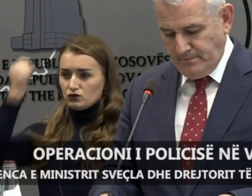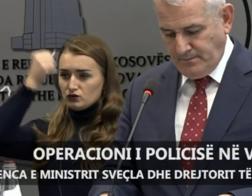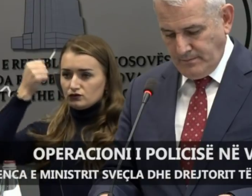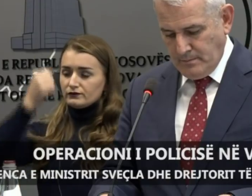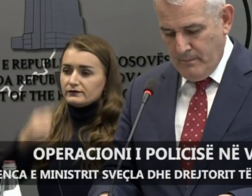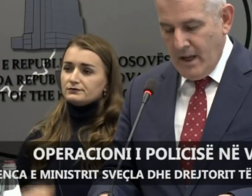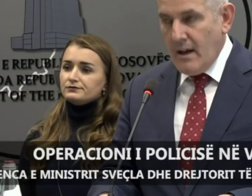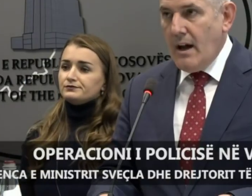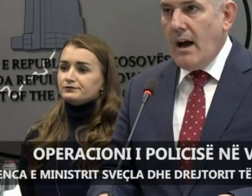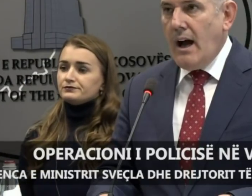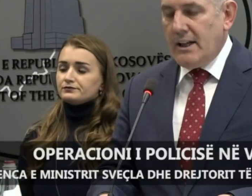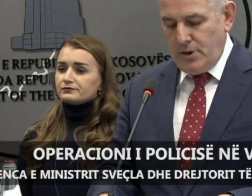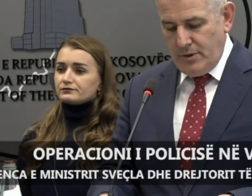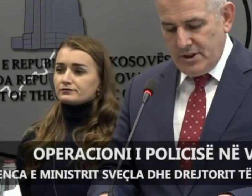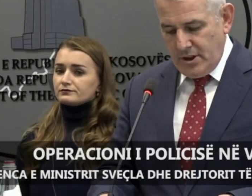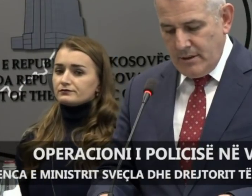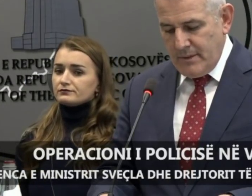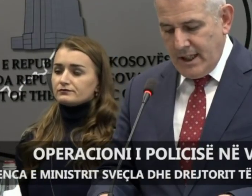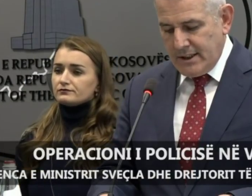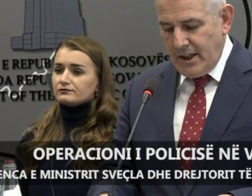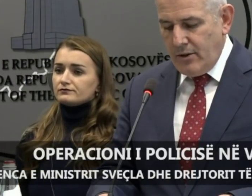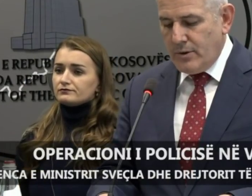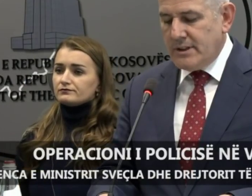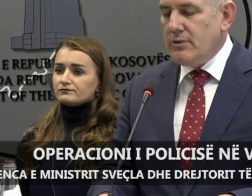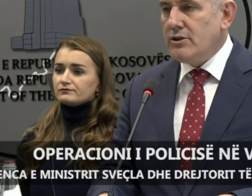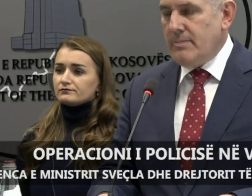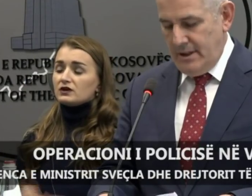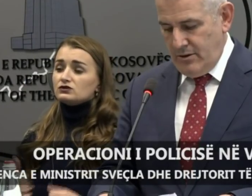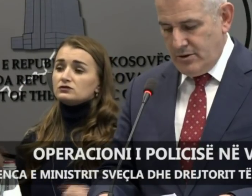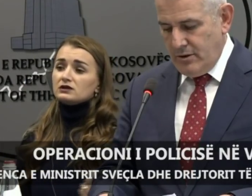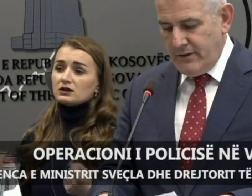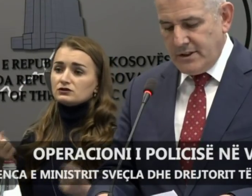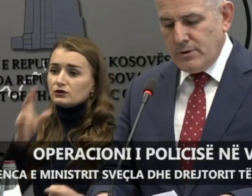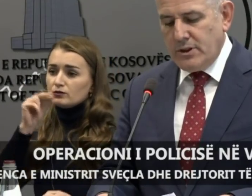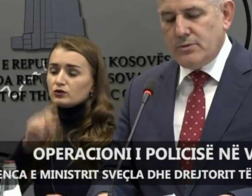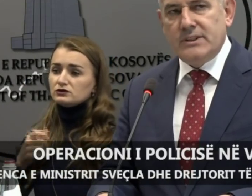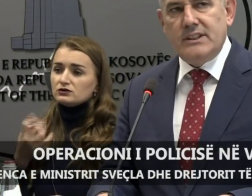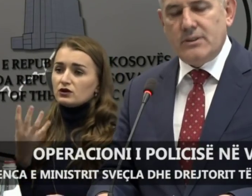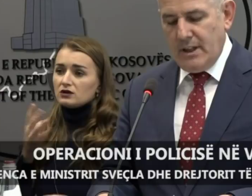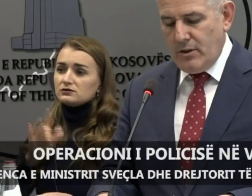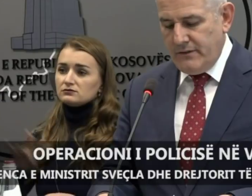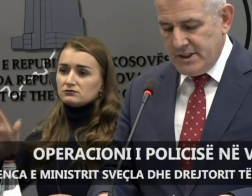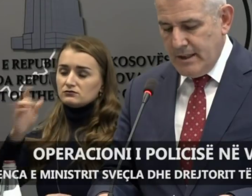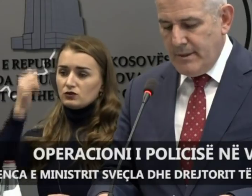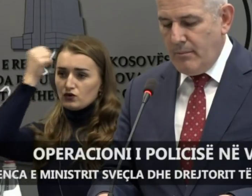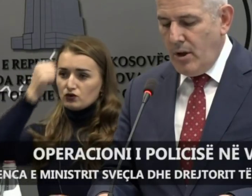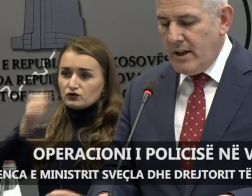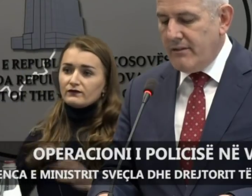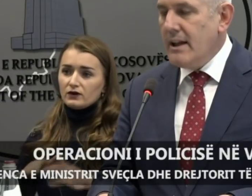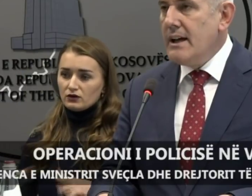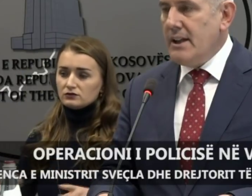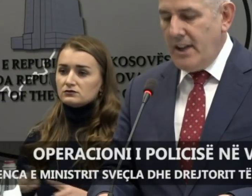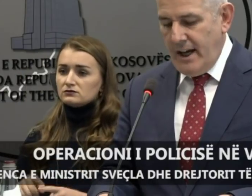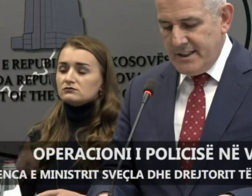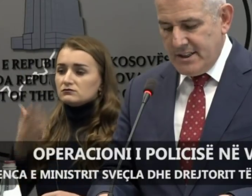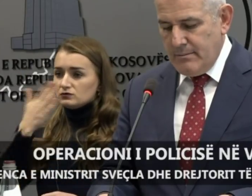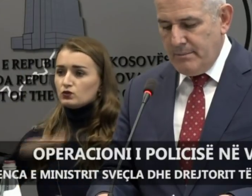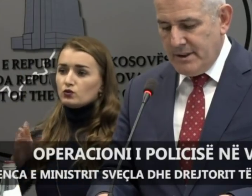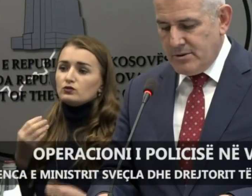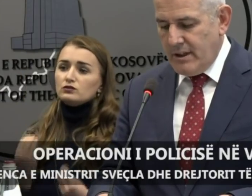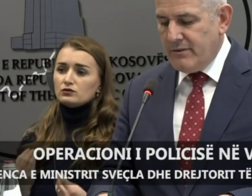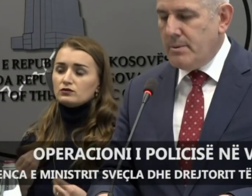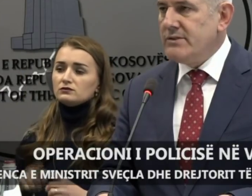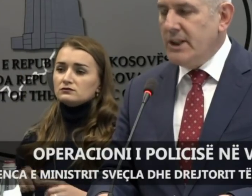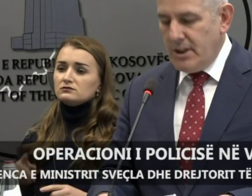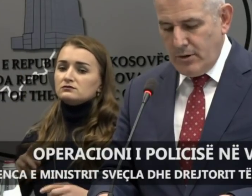Kosovës. Aksioni sotëm në katër rajone të ndryshme në Kosovë rezultoi suksesshëm me konfiskimin e mallrave dhe arrestimin